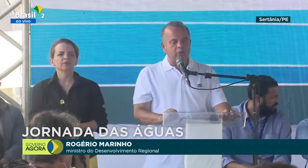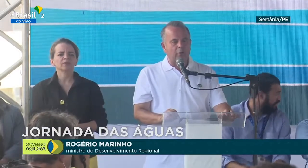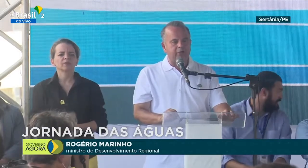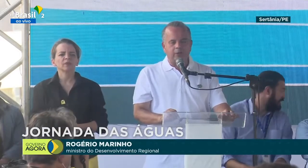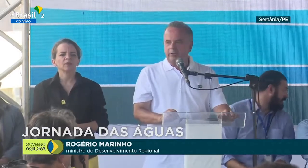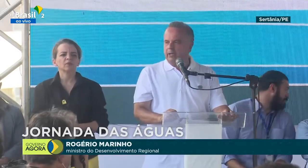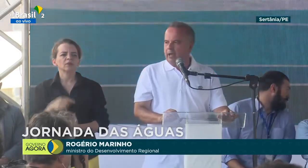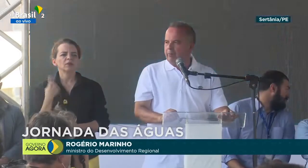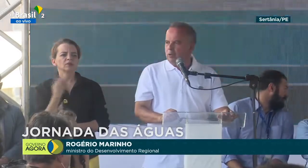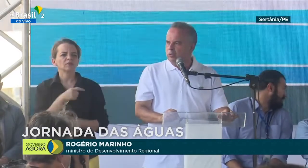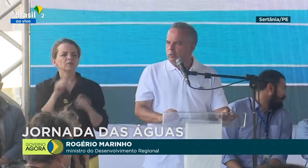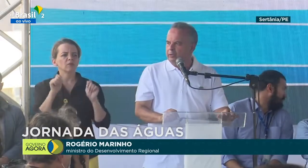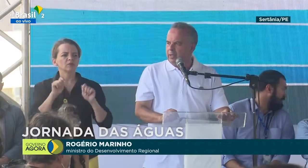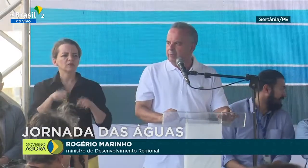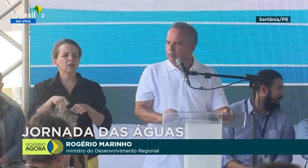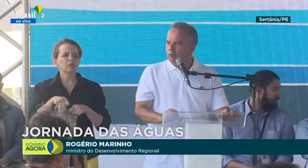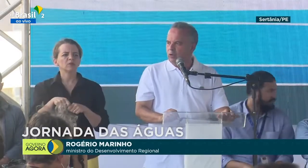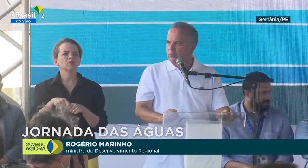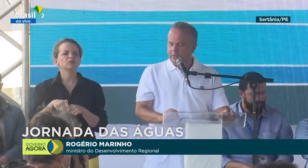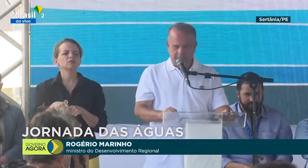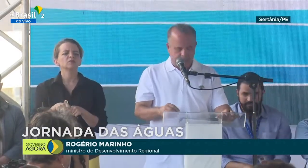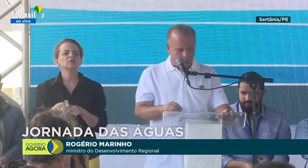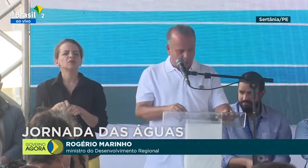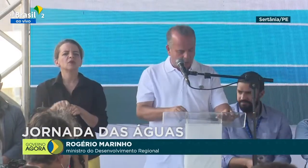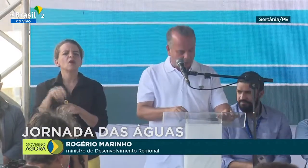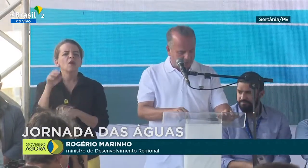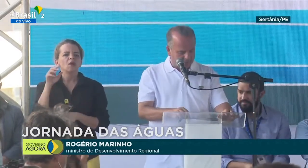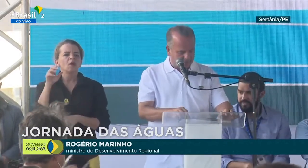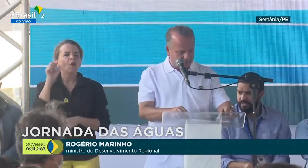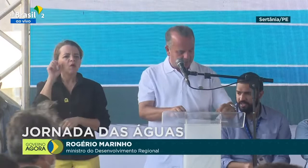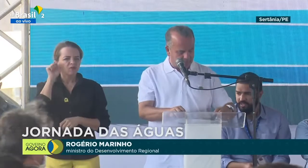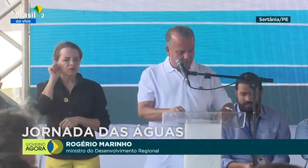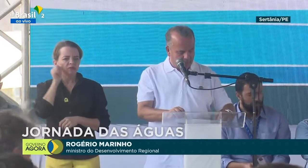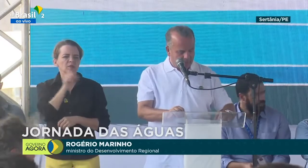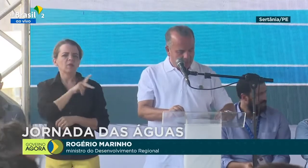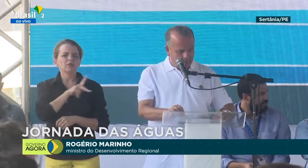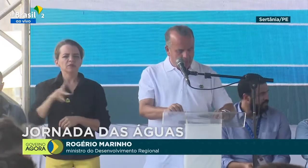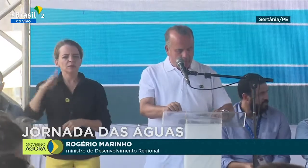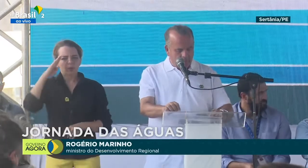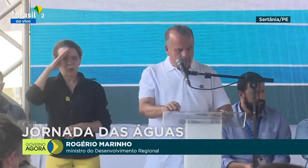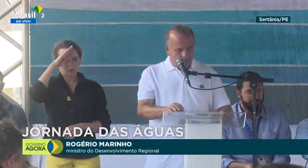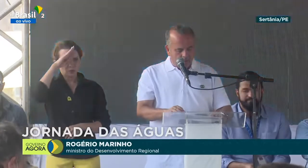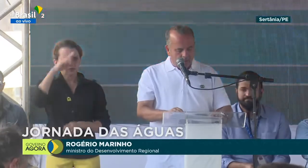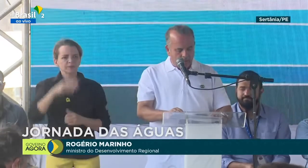Para que nós possamos daqui a pouco escutar o nosso presidente Bolsonaro.